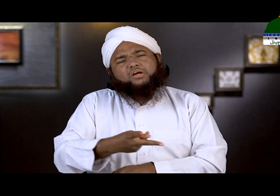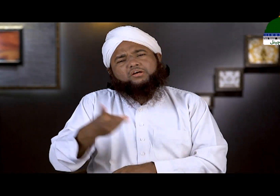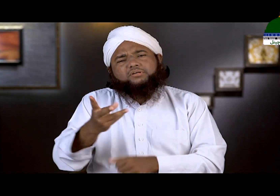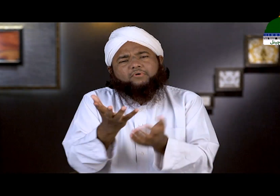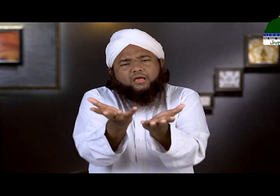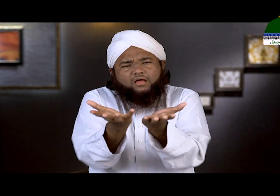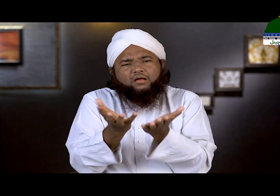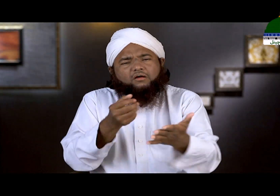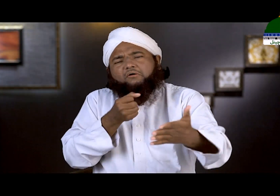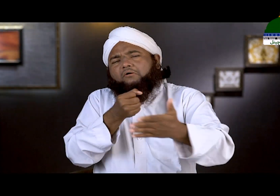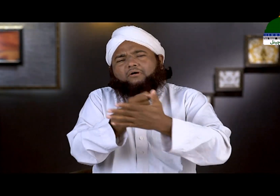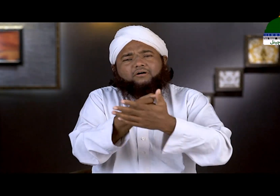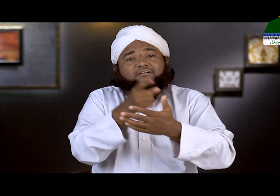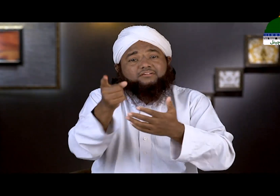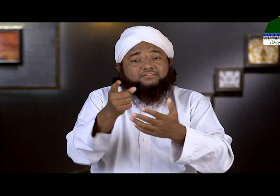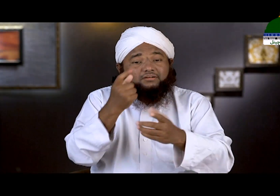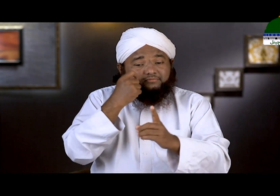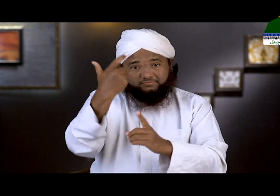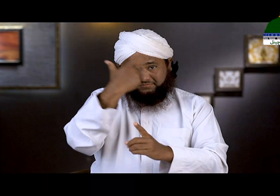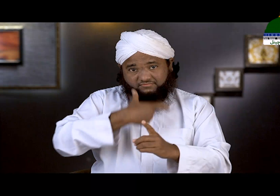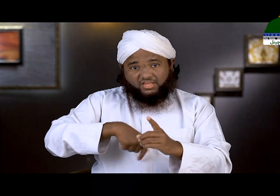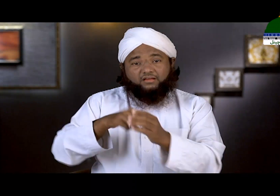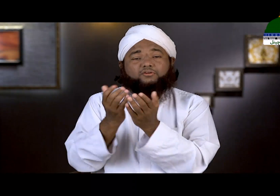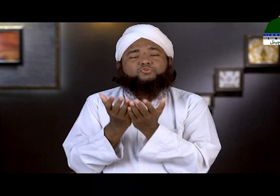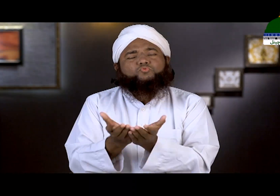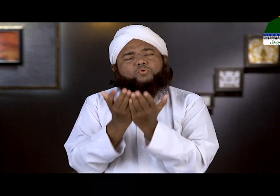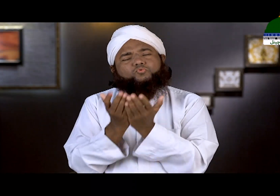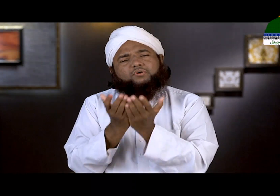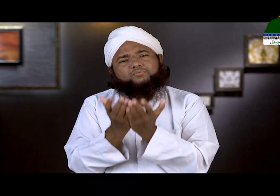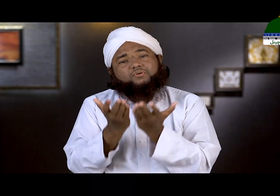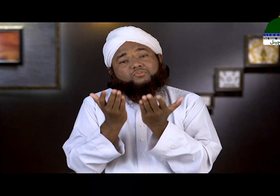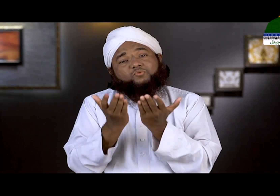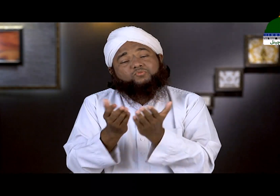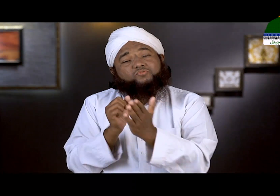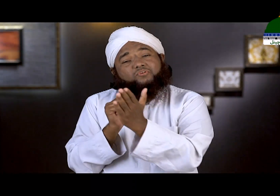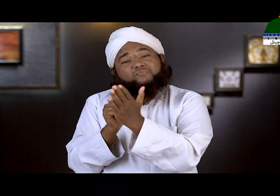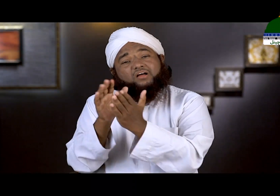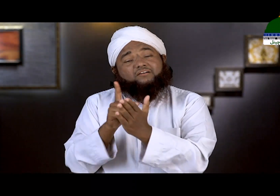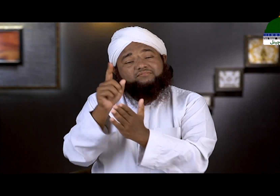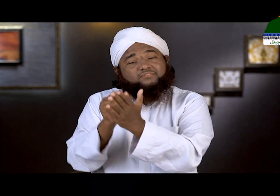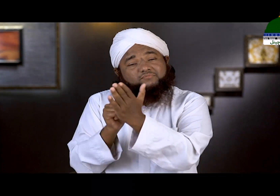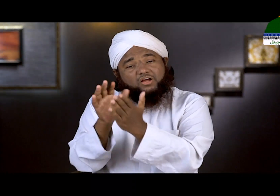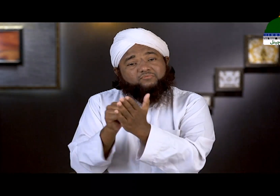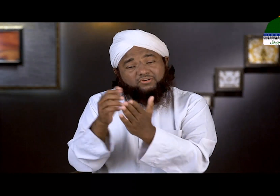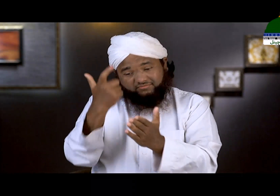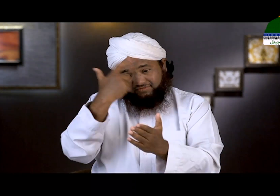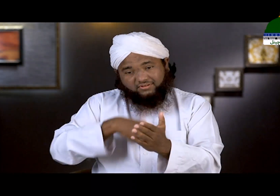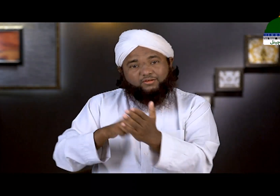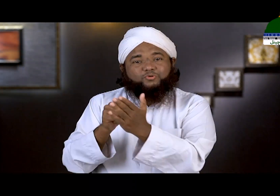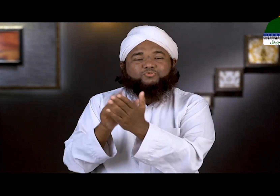رہتا ہے۔ خیال رہے یہ ایک بار درود پڑھنے کی صرف ایک برکت ہے، اس کے علاوہ بھی جو